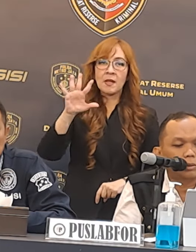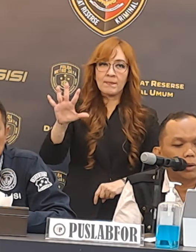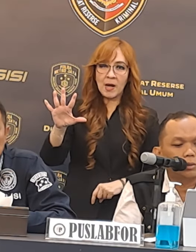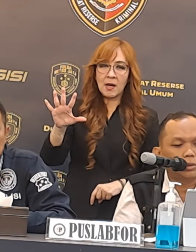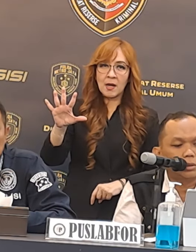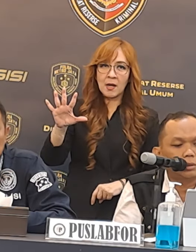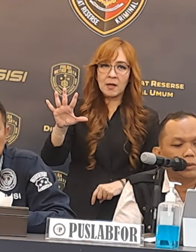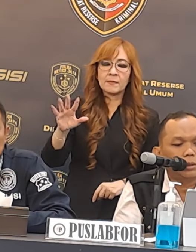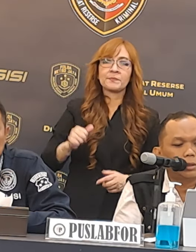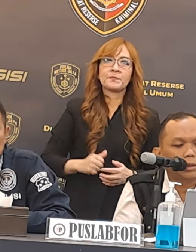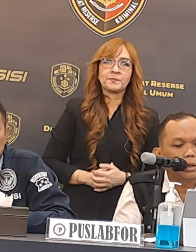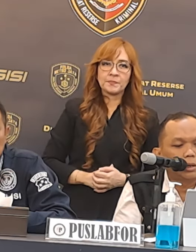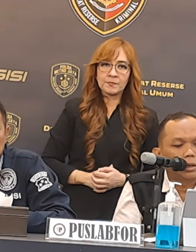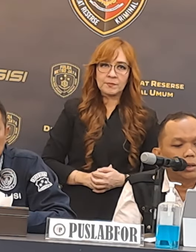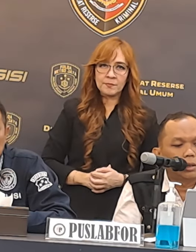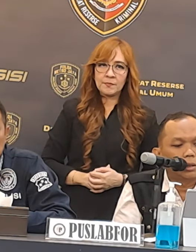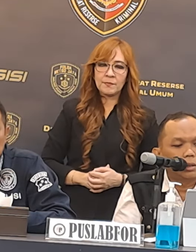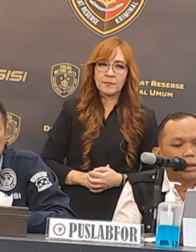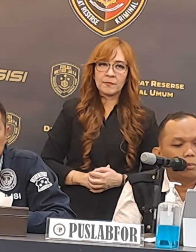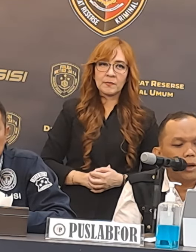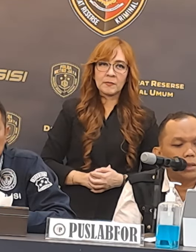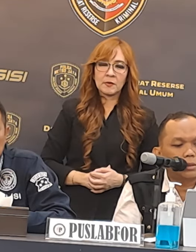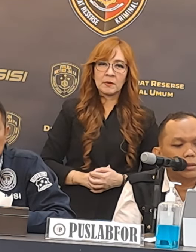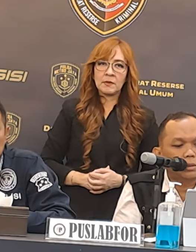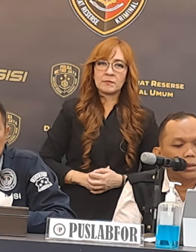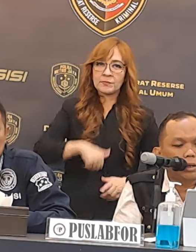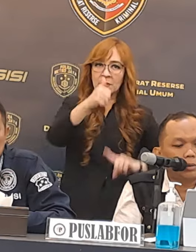16.35.31 waktu CCTV.